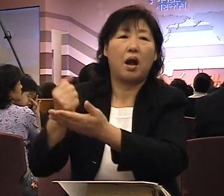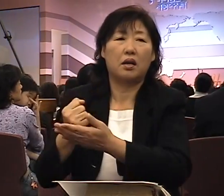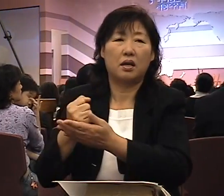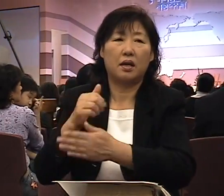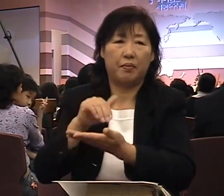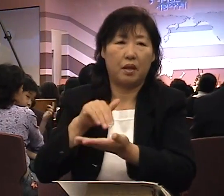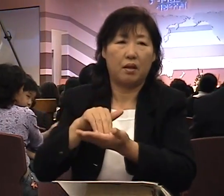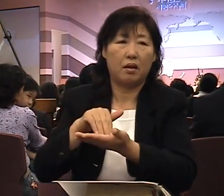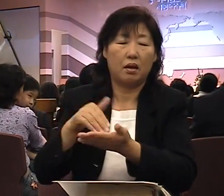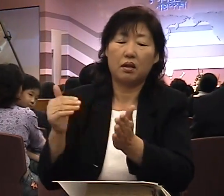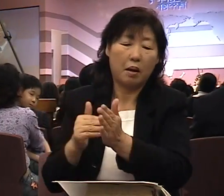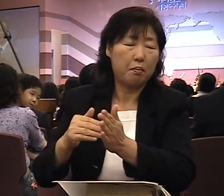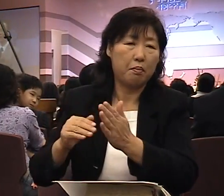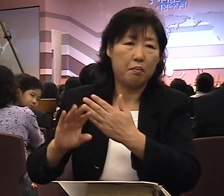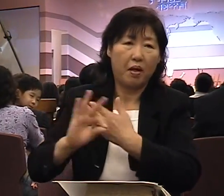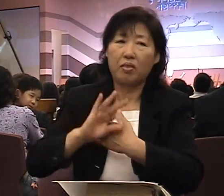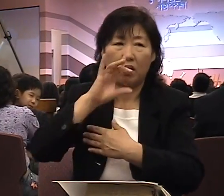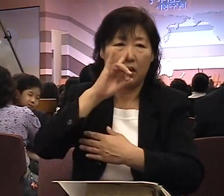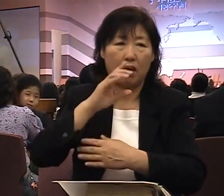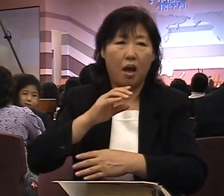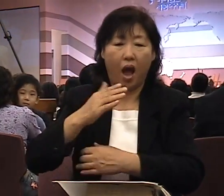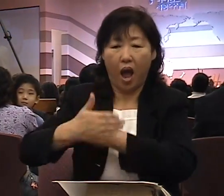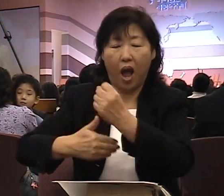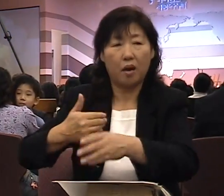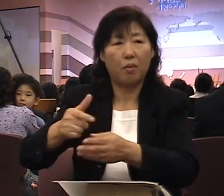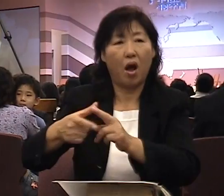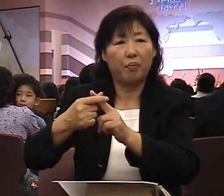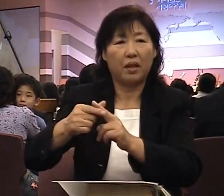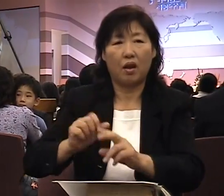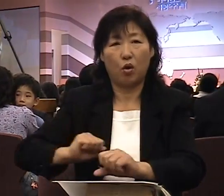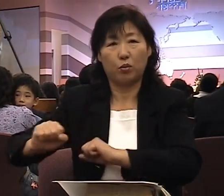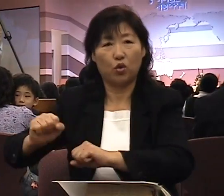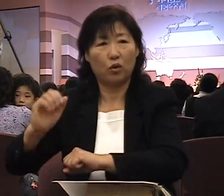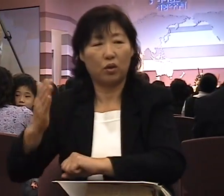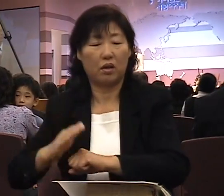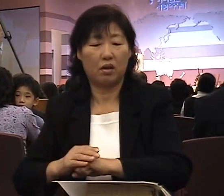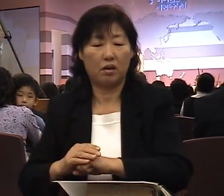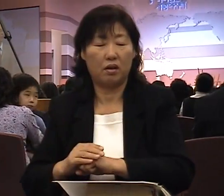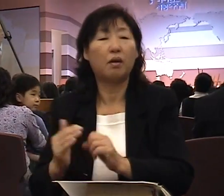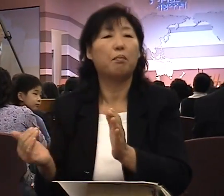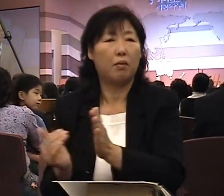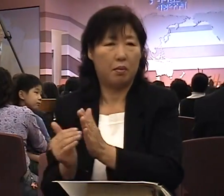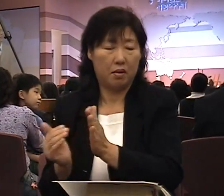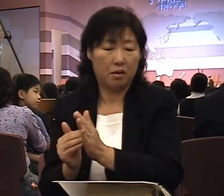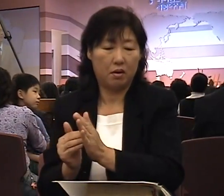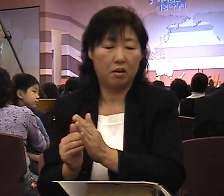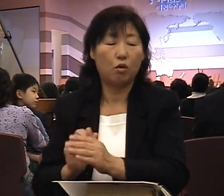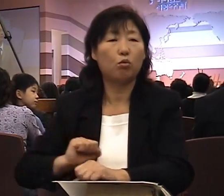됩니다. 움직여야 돼. 하나님과 함께 움직여야 돼. 마음비를 움직여야 돼.